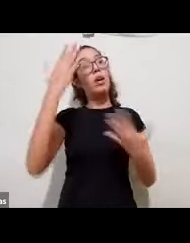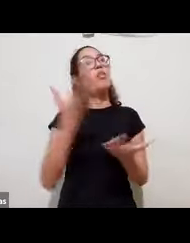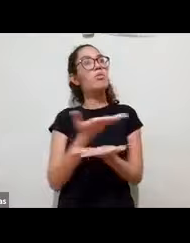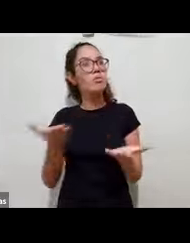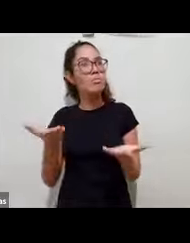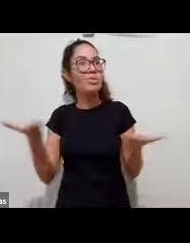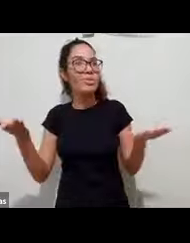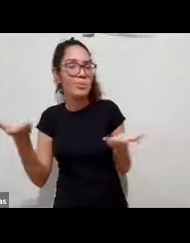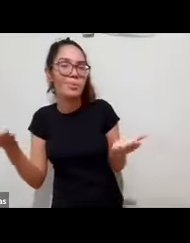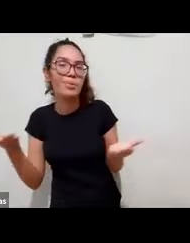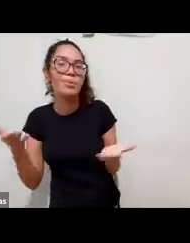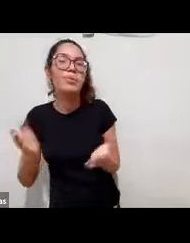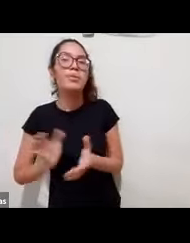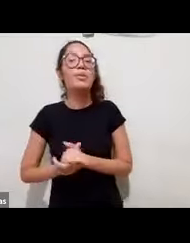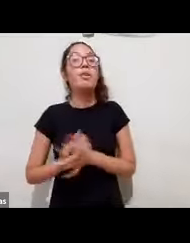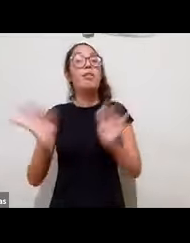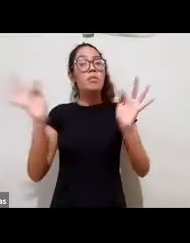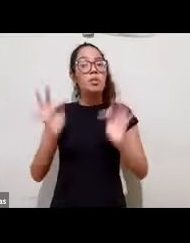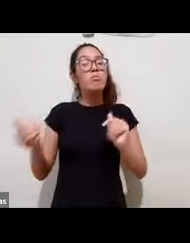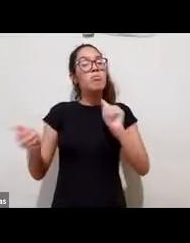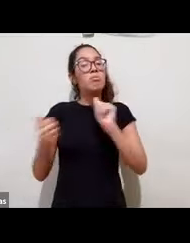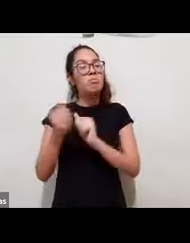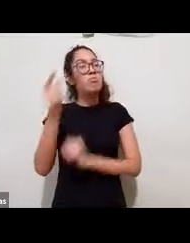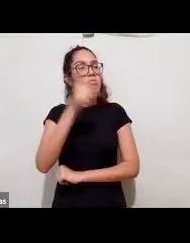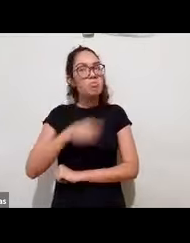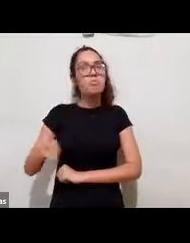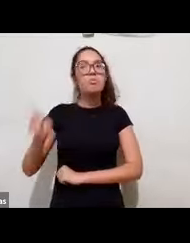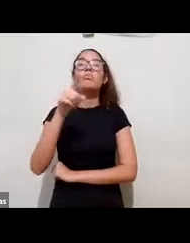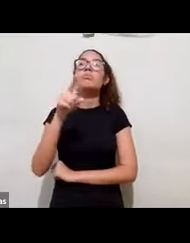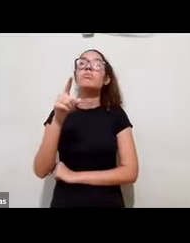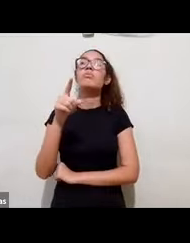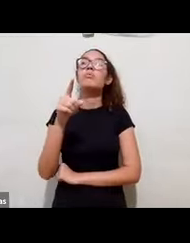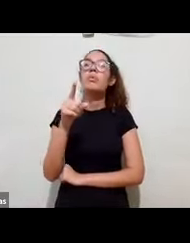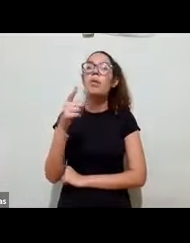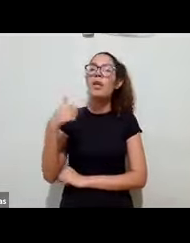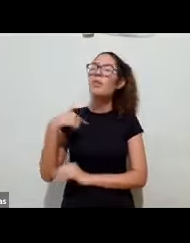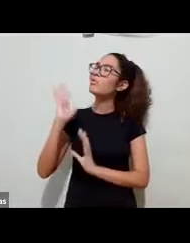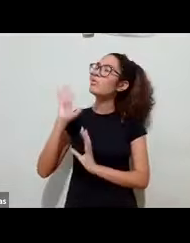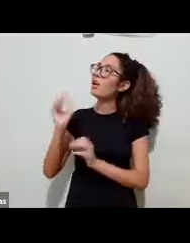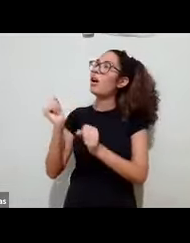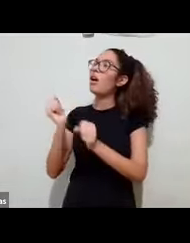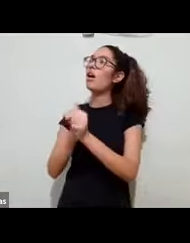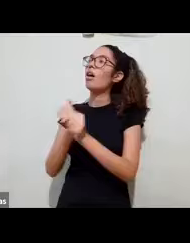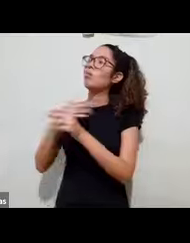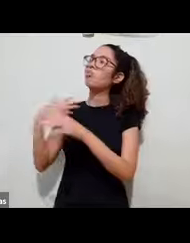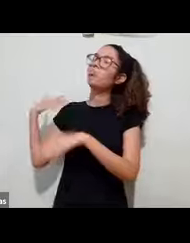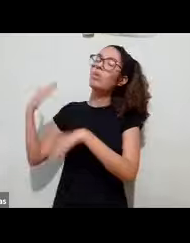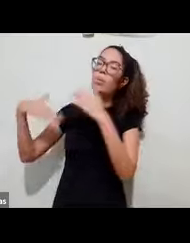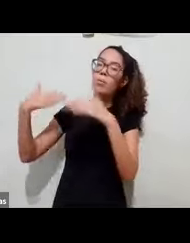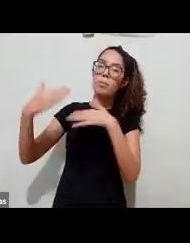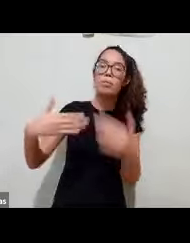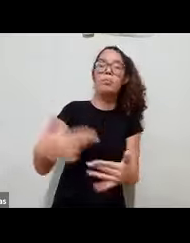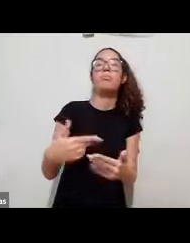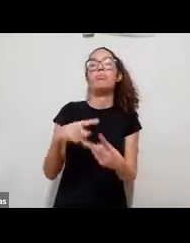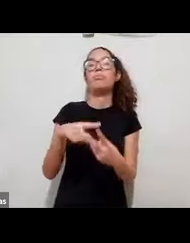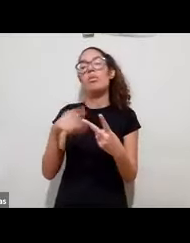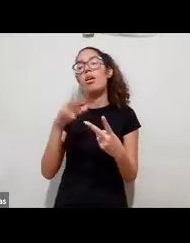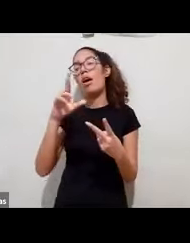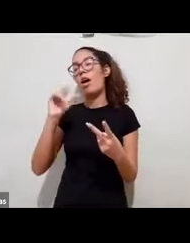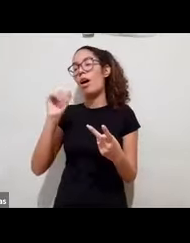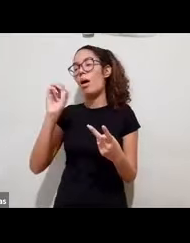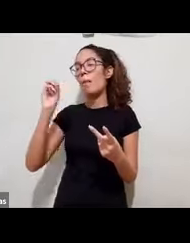estar aqui com essa galera, inclusive que eu estou junto há muito tempo. Ramon e Bob são amigos do tempo do movimento